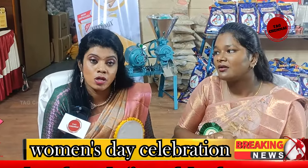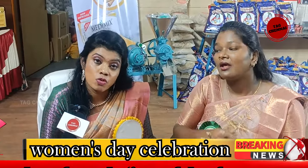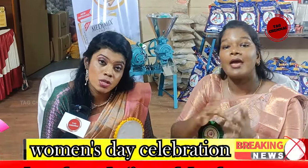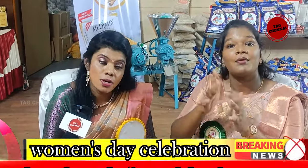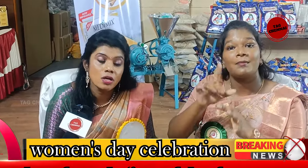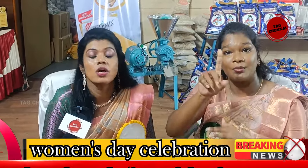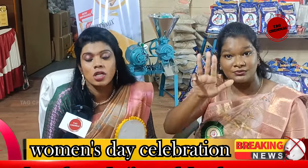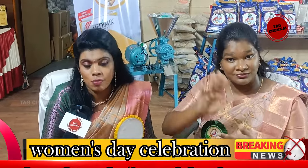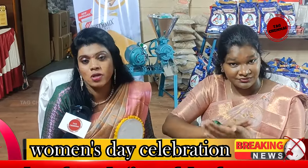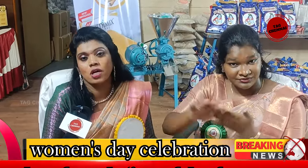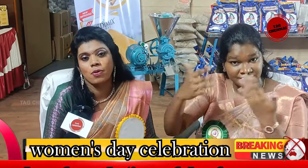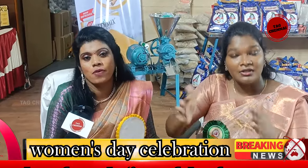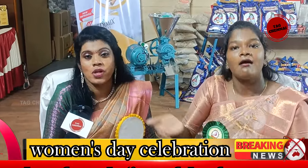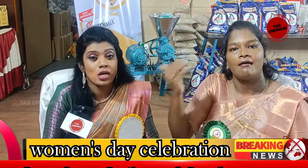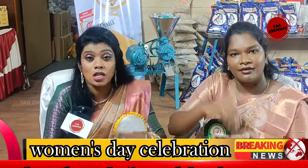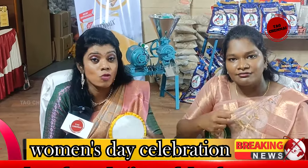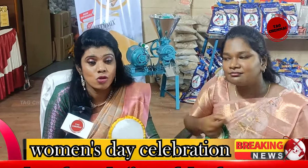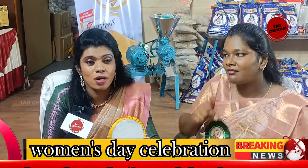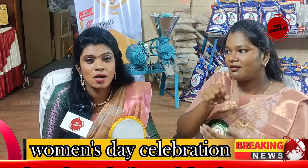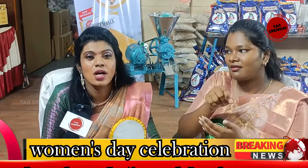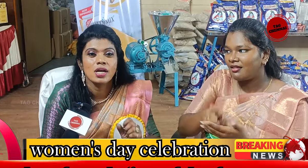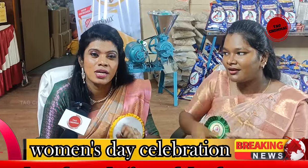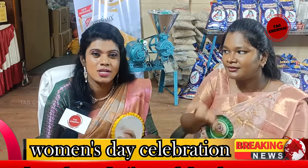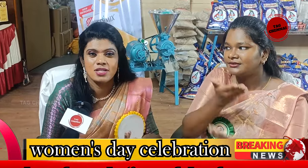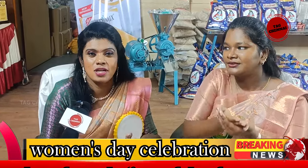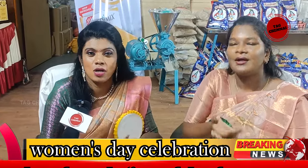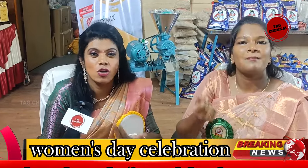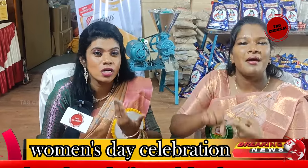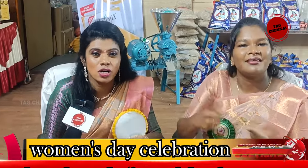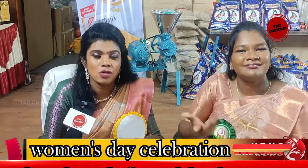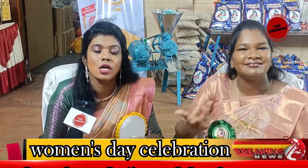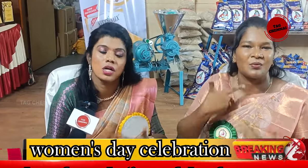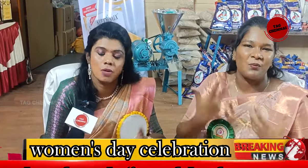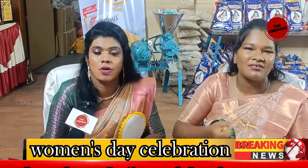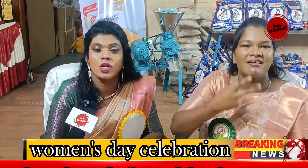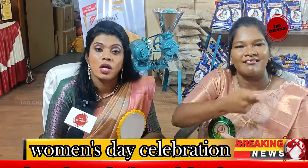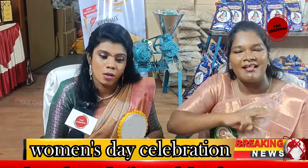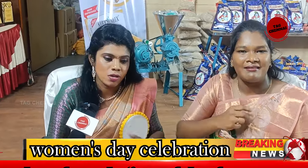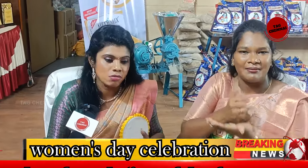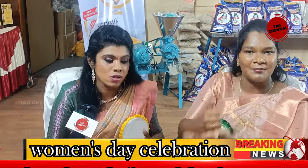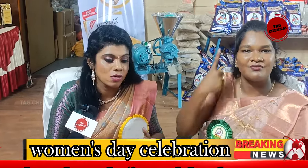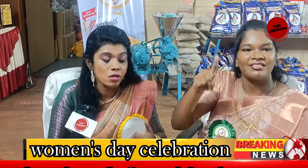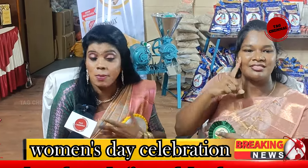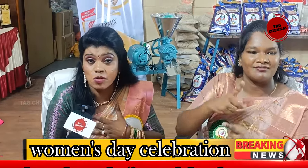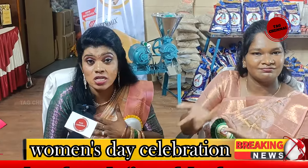April 19 முடிந்த பிறகு திரும்பவும் கேட்க போகிறாங்க. கடிதம் கொடுத்தோம்ல என்னாச்சு கோரிக்கை கடிதம் கேட்க போகிறாங்க. நம்ம முயற்சி